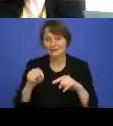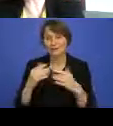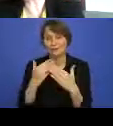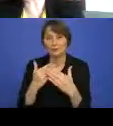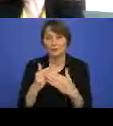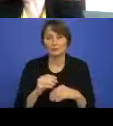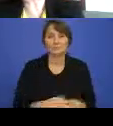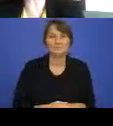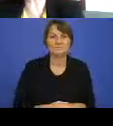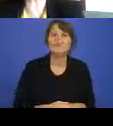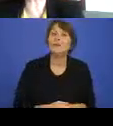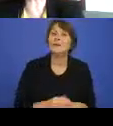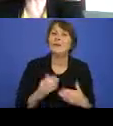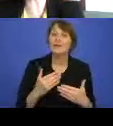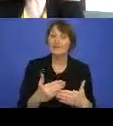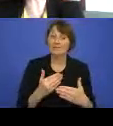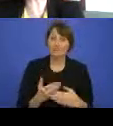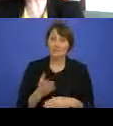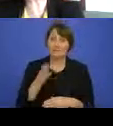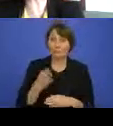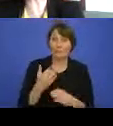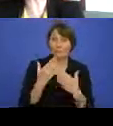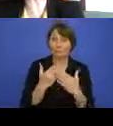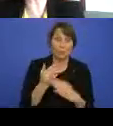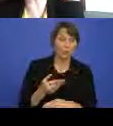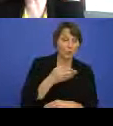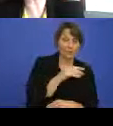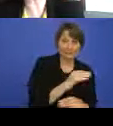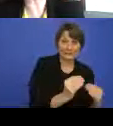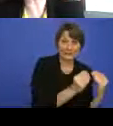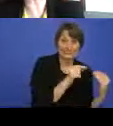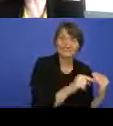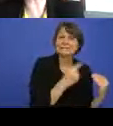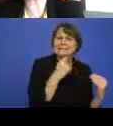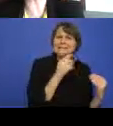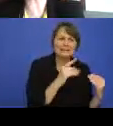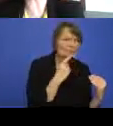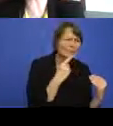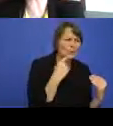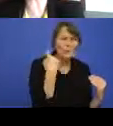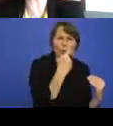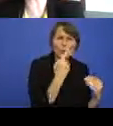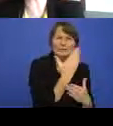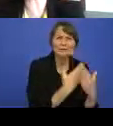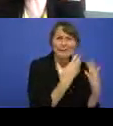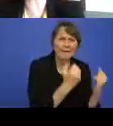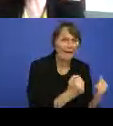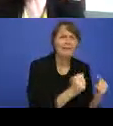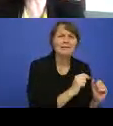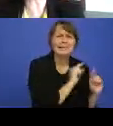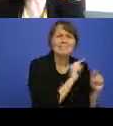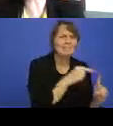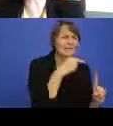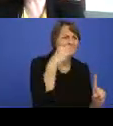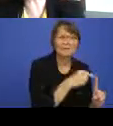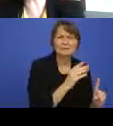primaire. Malgré cela, l'éducation préprimaire est importante pour les enfants avec des